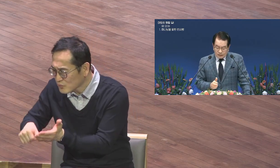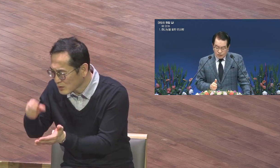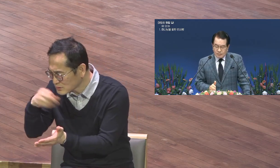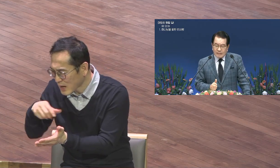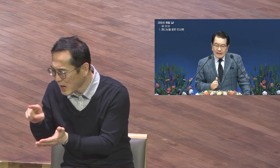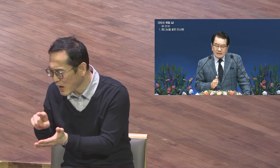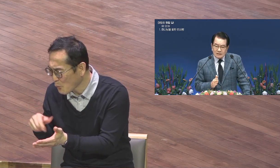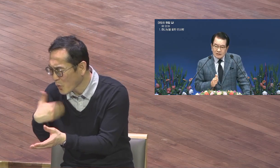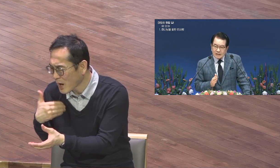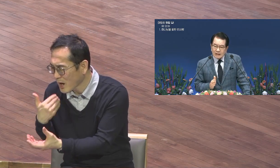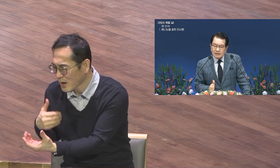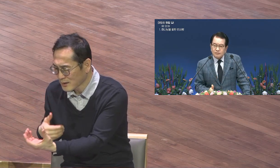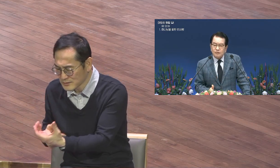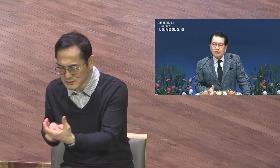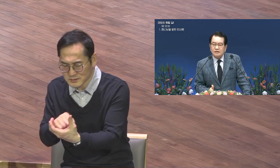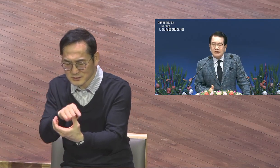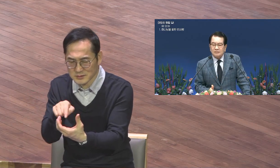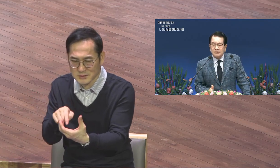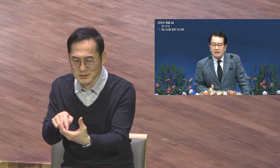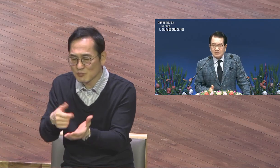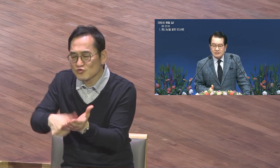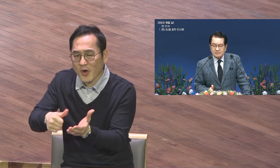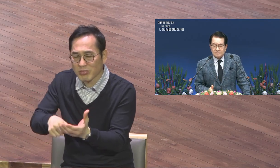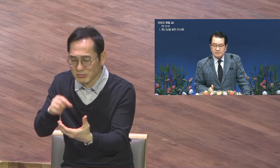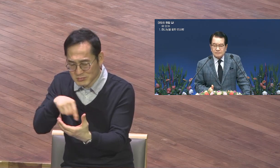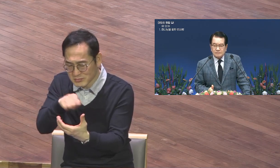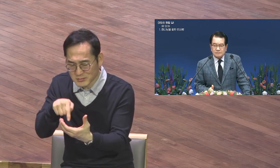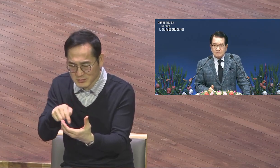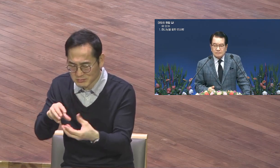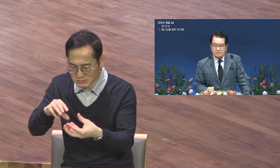어떤 사람으로 만드느냐는 부모의 책임이다.